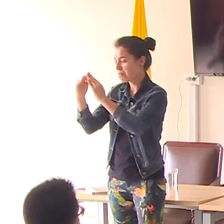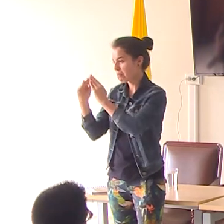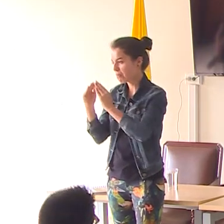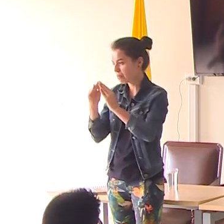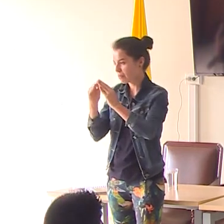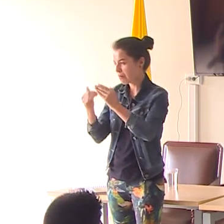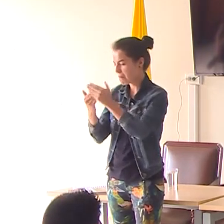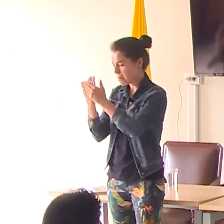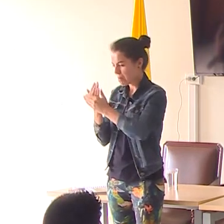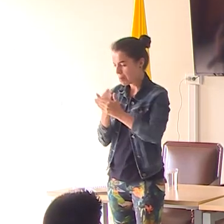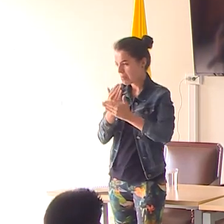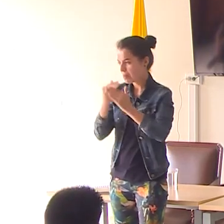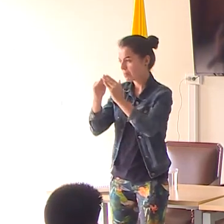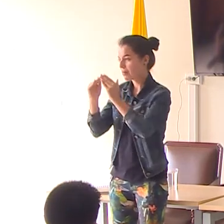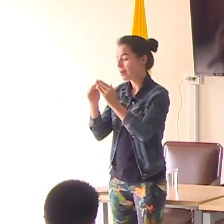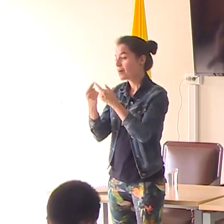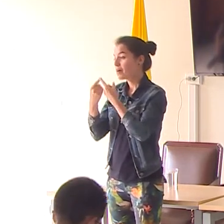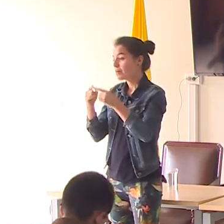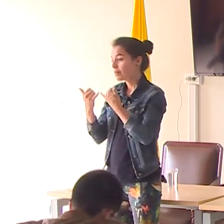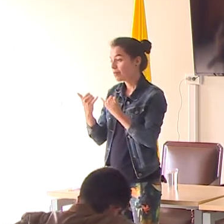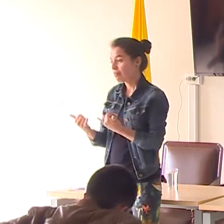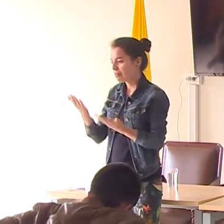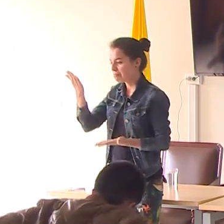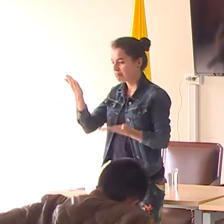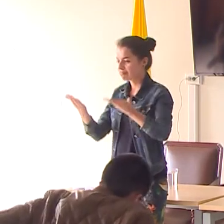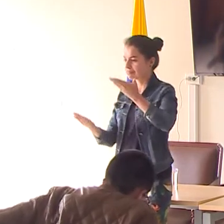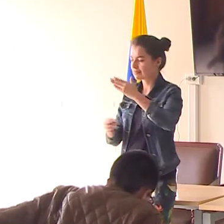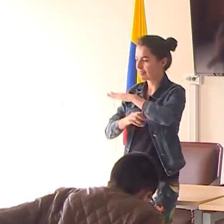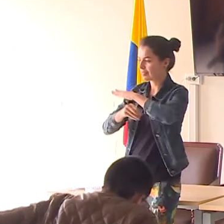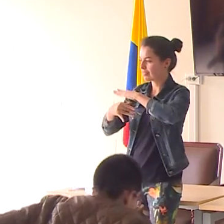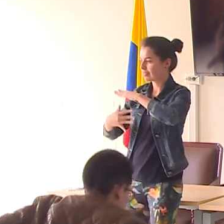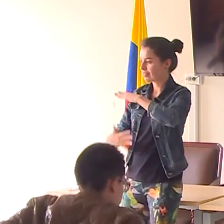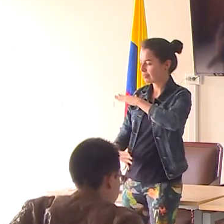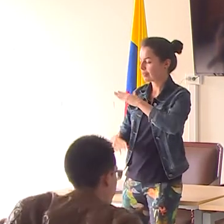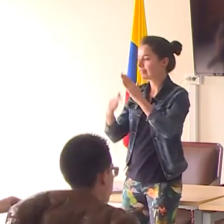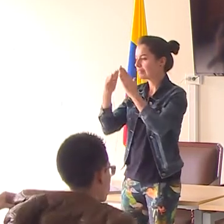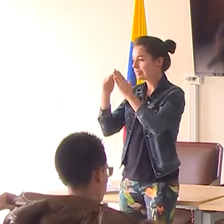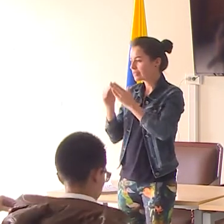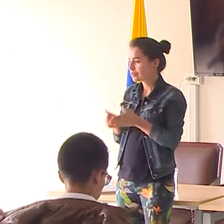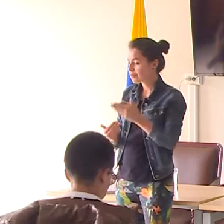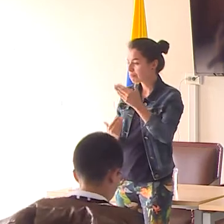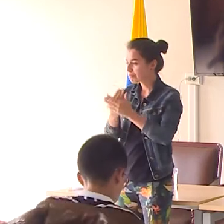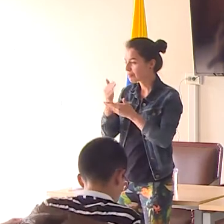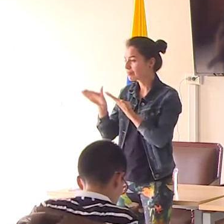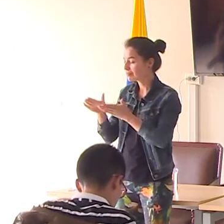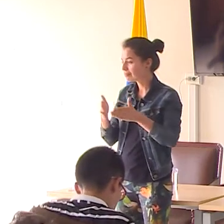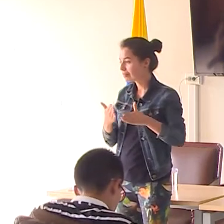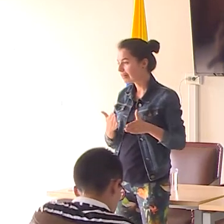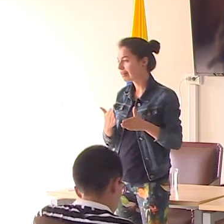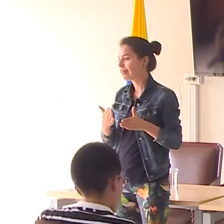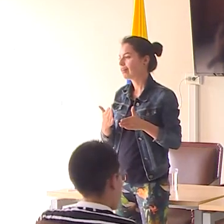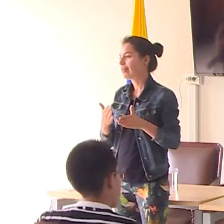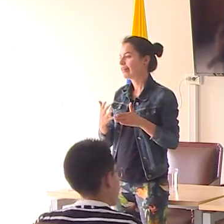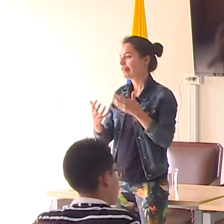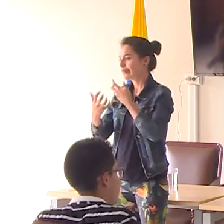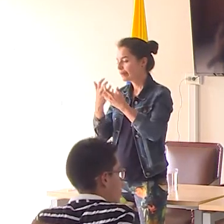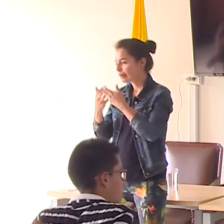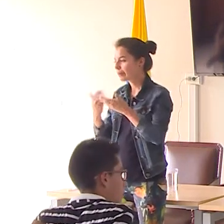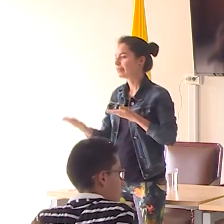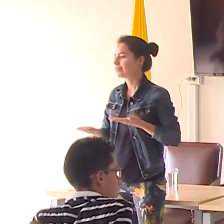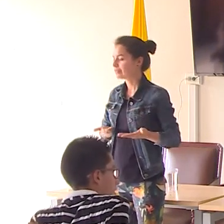presión por suelo que existe actualmente por nuevos desarrollos de vivienda comercios servicios